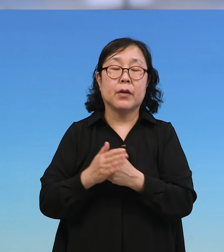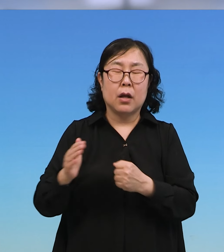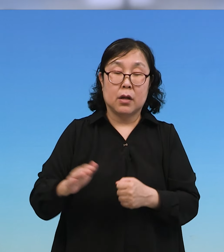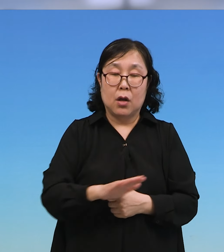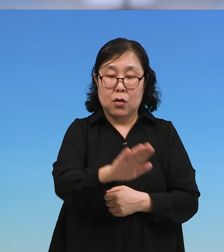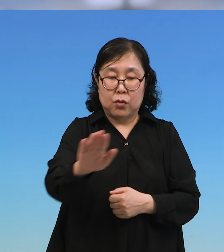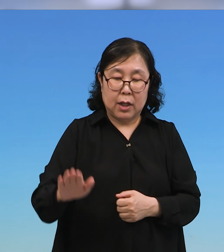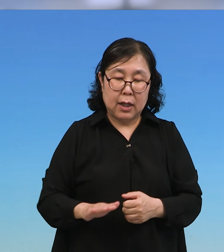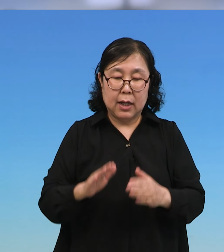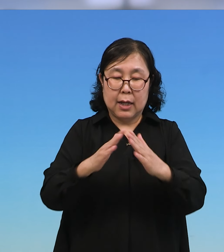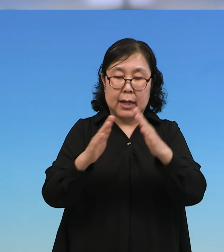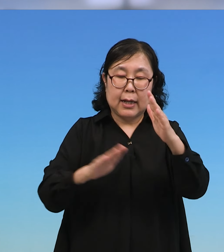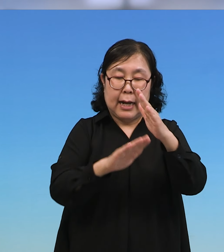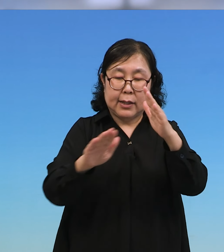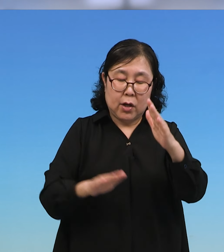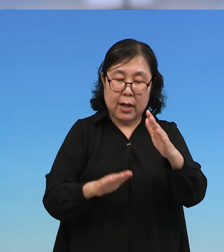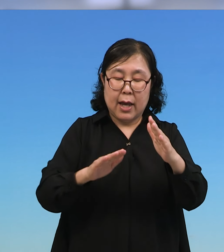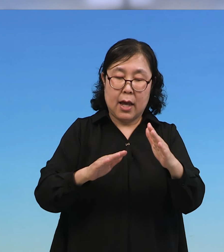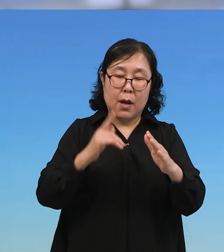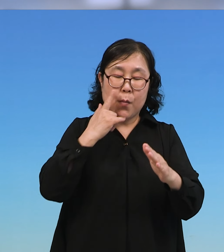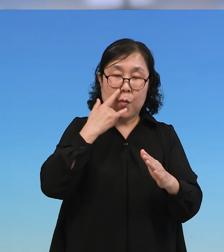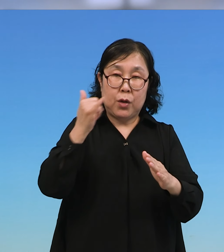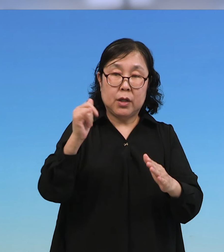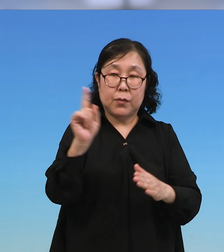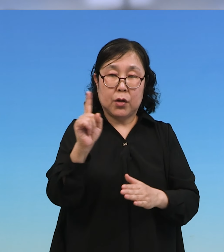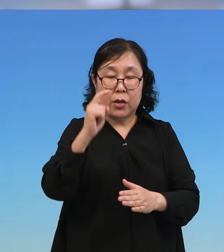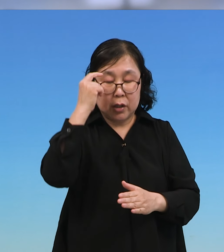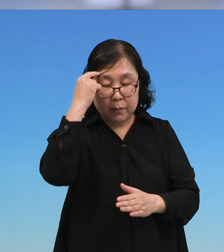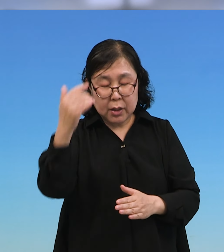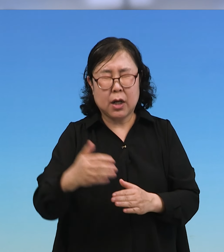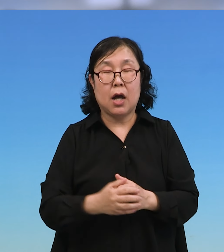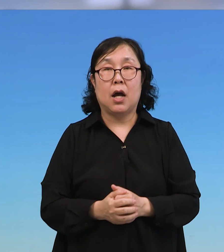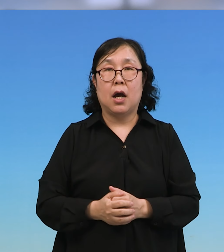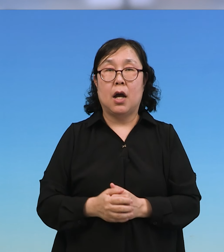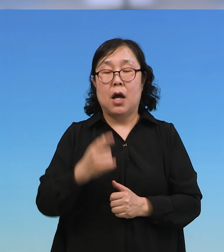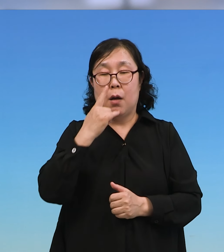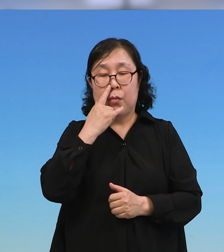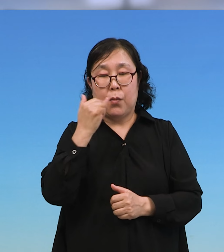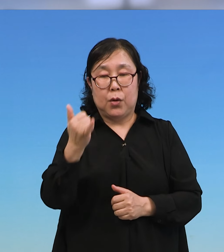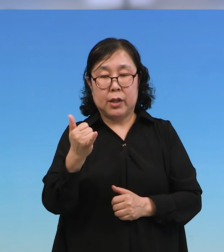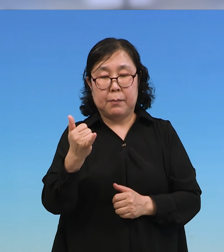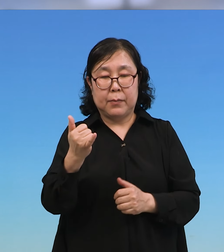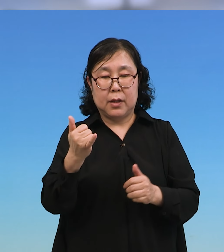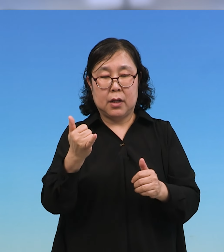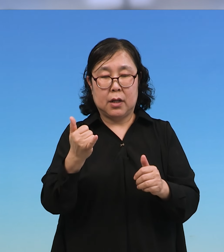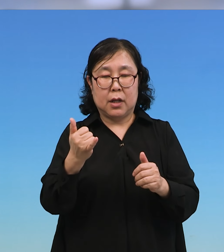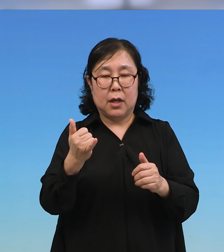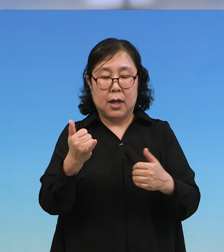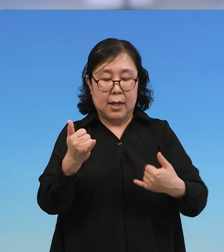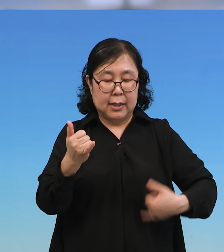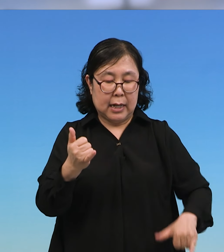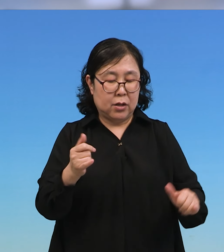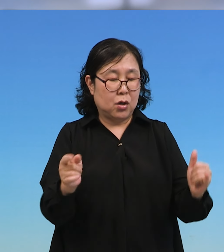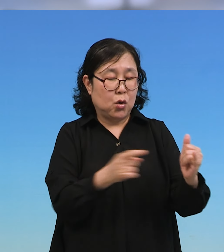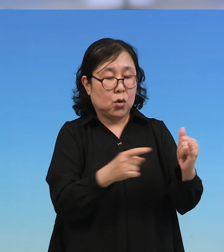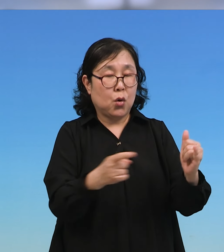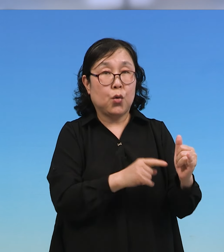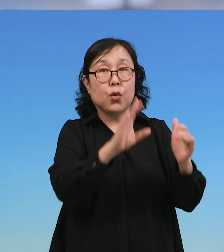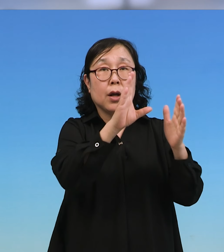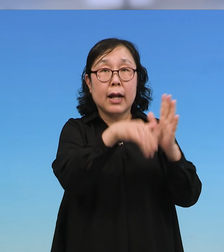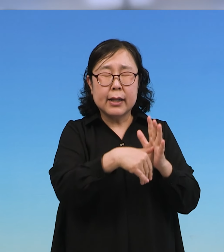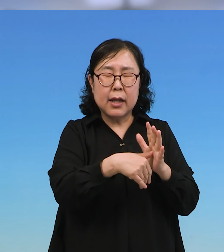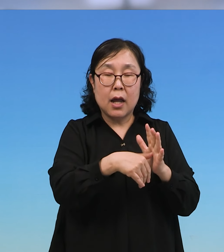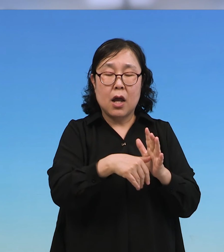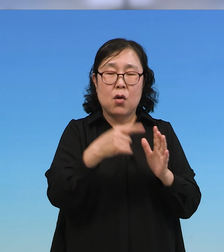부모님들은 어떠십니까? 왜 여러분 주옥 같은 말로 자녀들을 그렇게 교육하는데 애들은 맨날 그걸 왜 우리